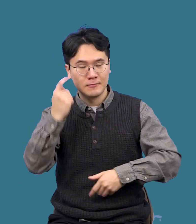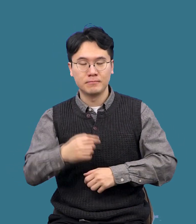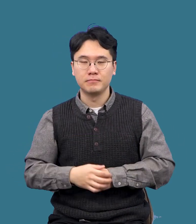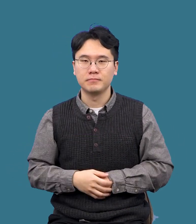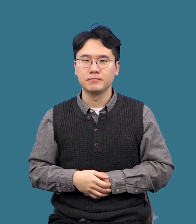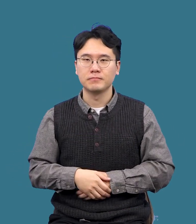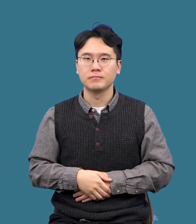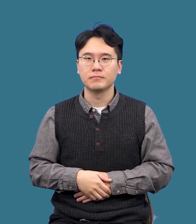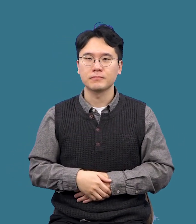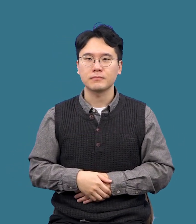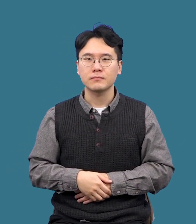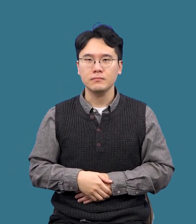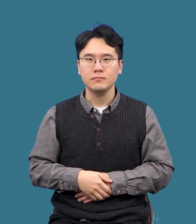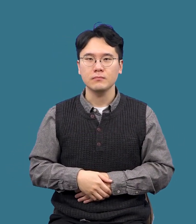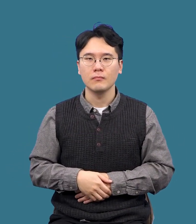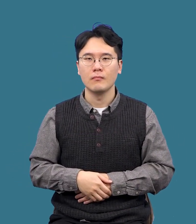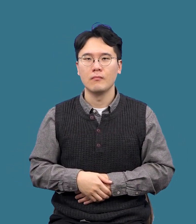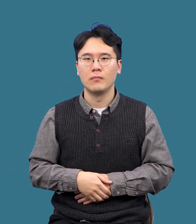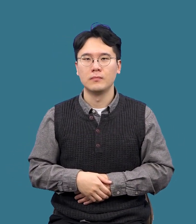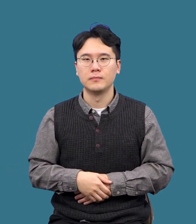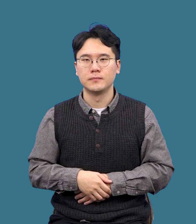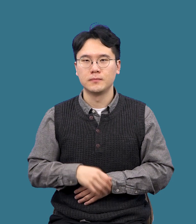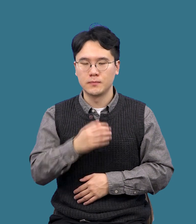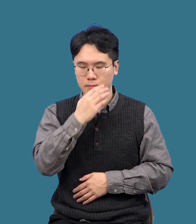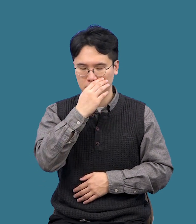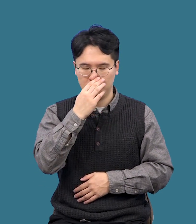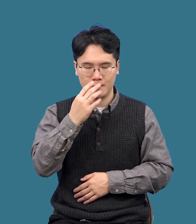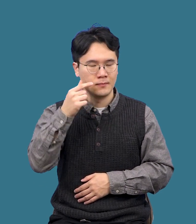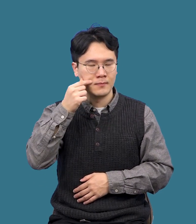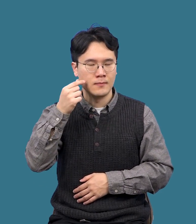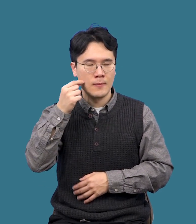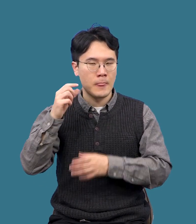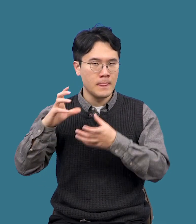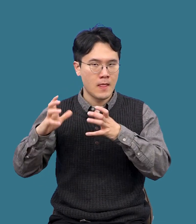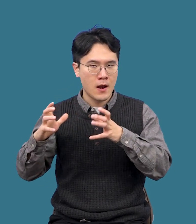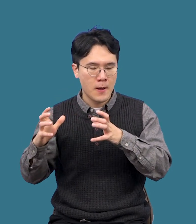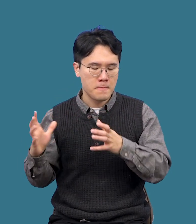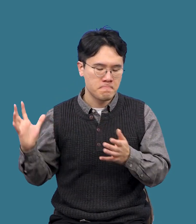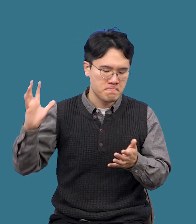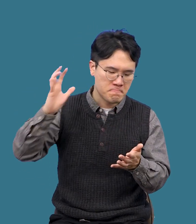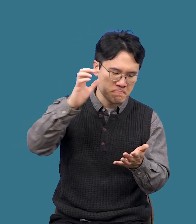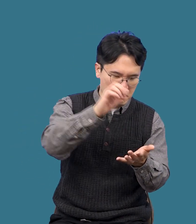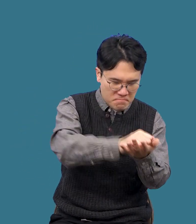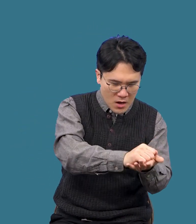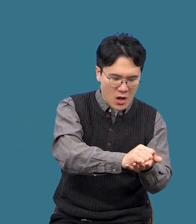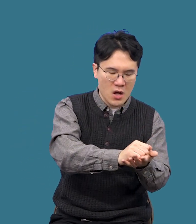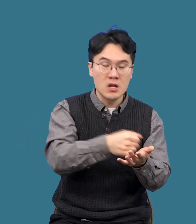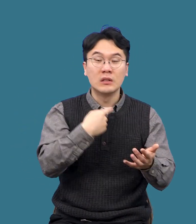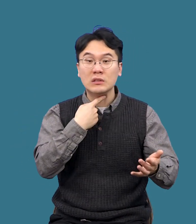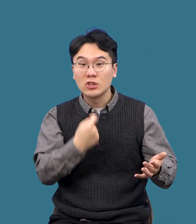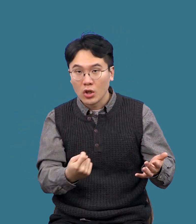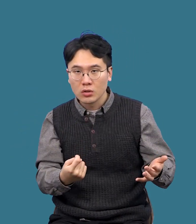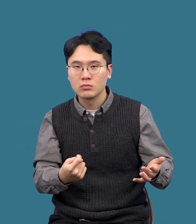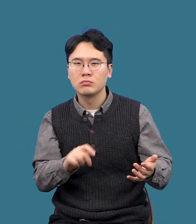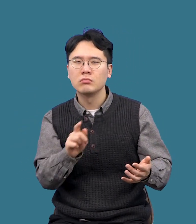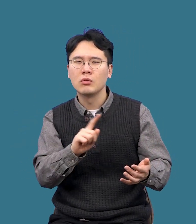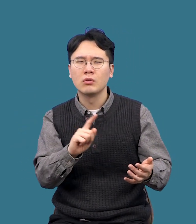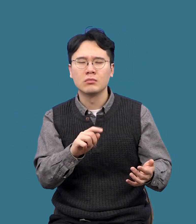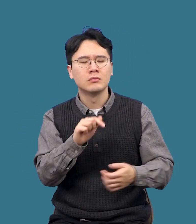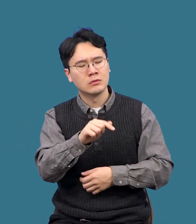자, 이제 일제 합병이 이루어지고 나라의 국권을 빼앗기자 남은 유일한 희망은 교육이다.